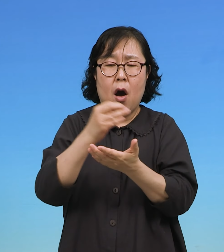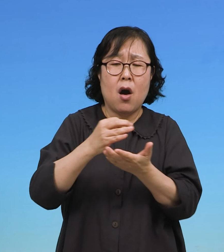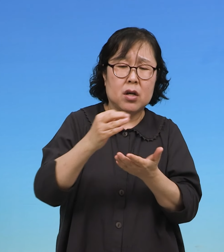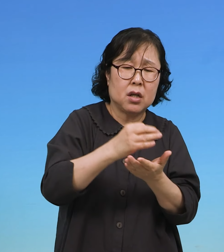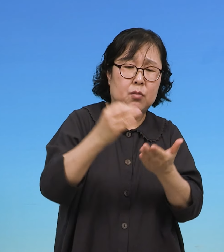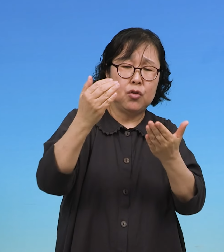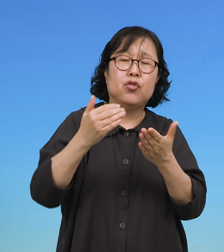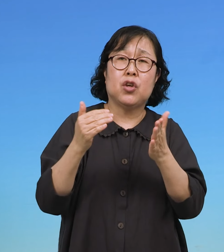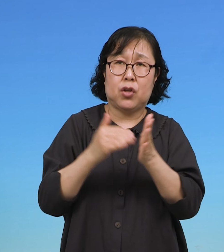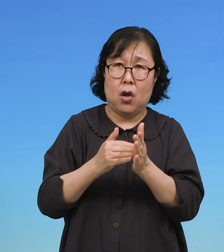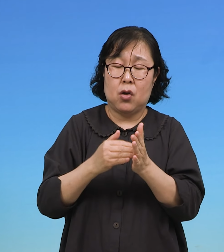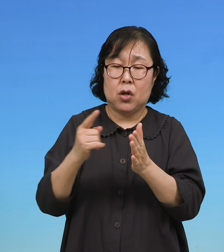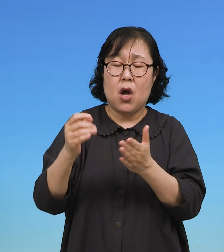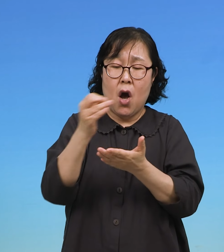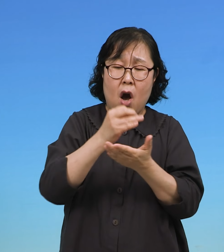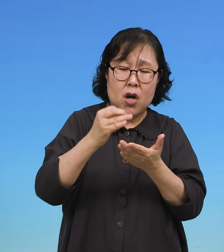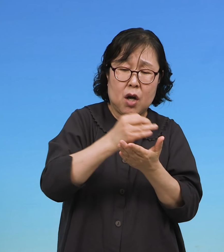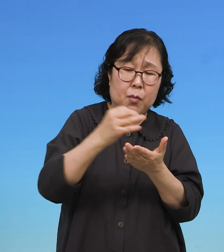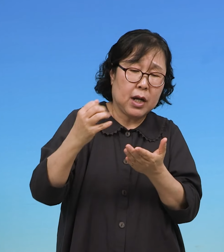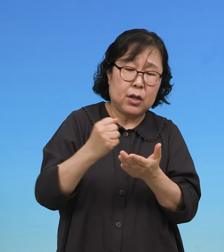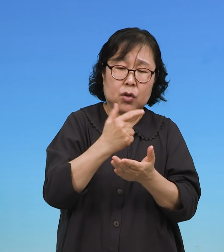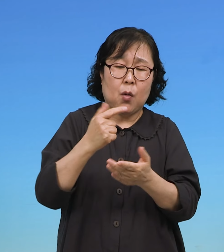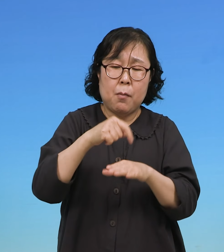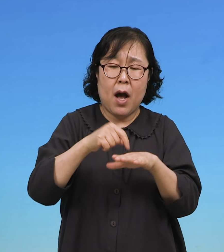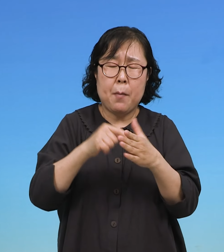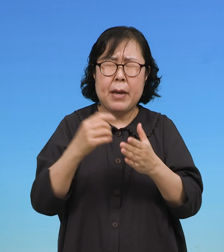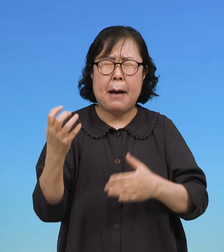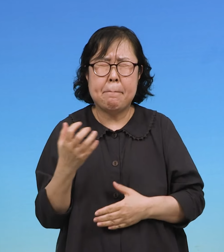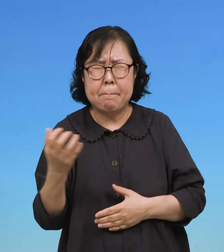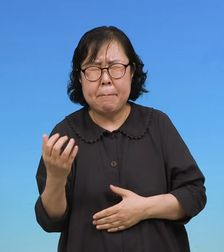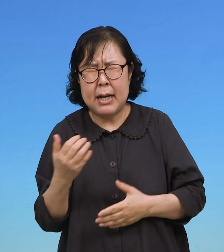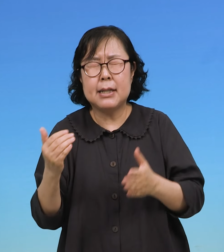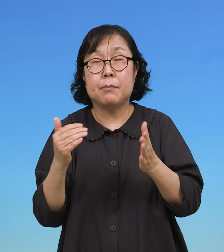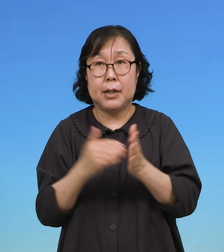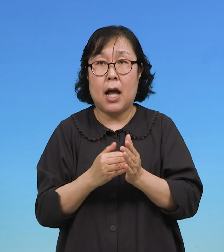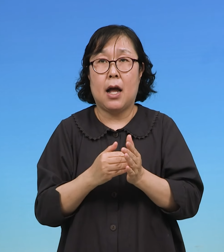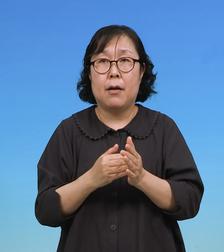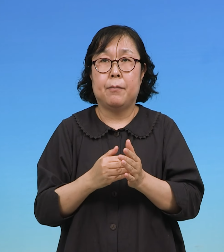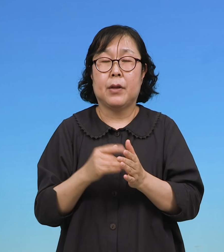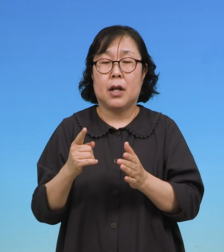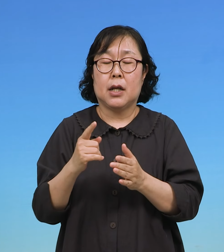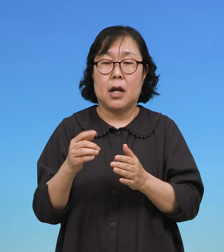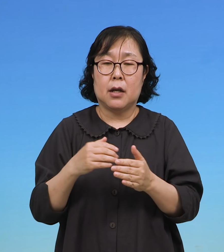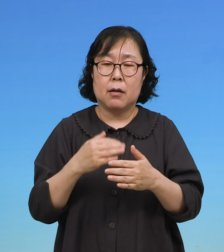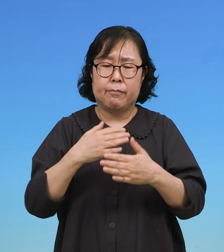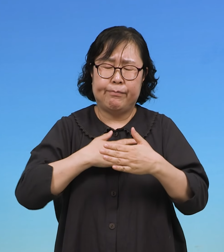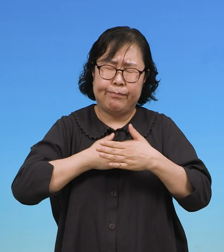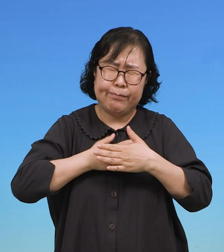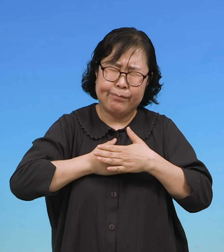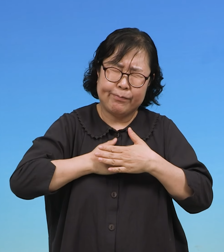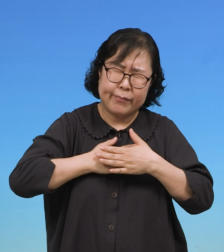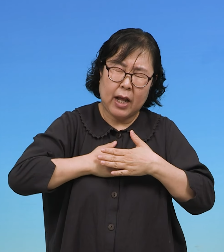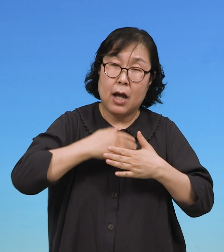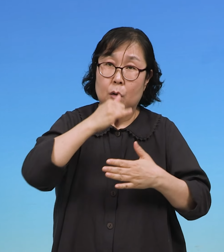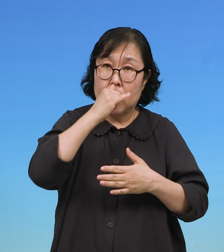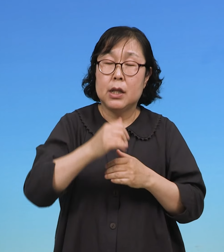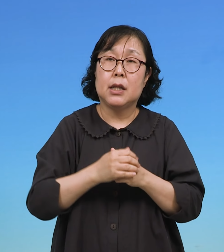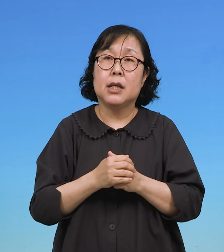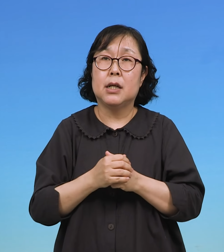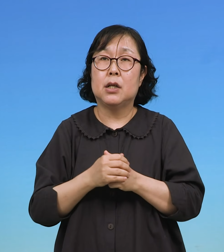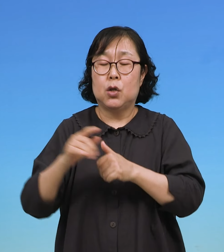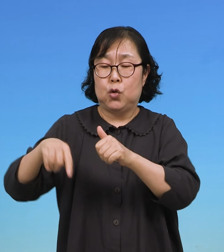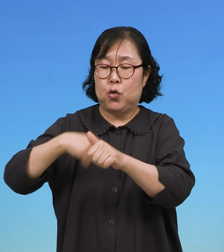받아놓고도 정말 마음이 아팠어요. 그리고 제 마음으로 정말 하나님 앞에 이런 긴장하고 있다고 하는